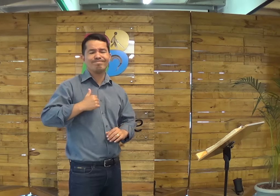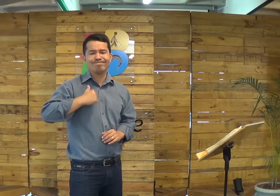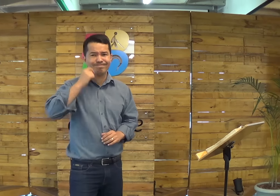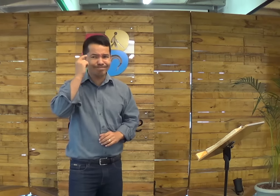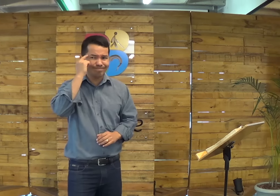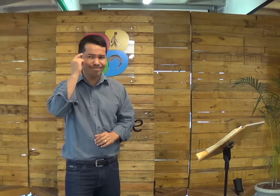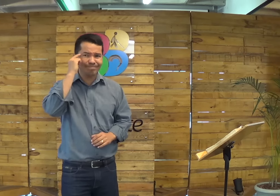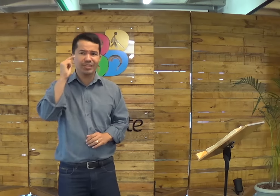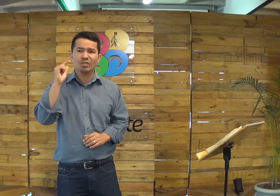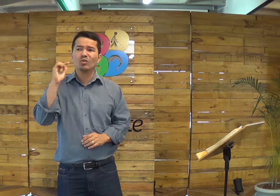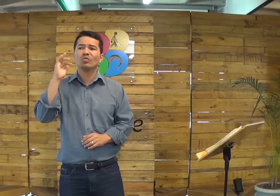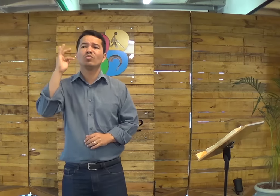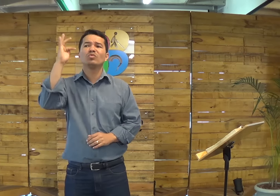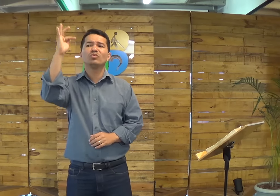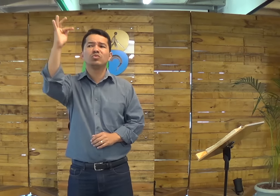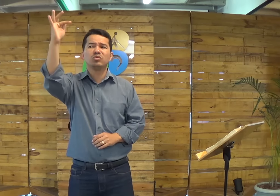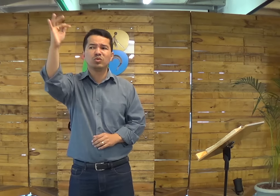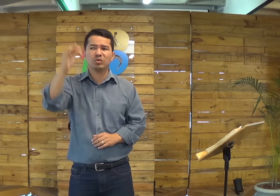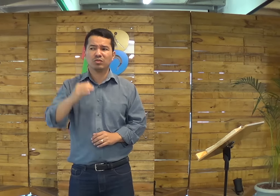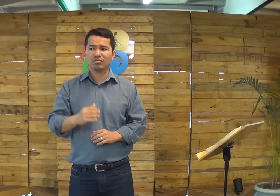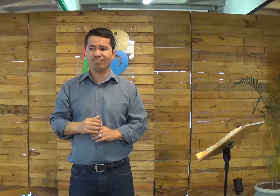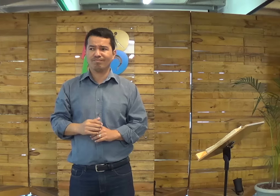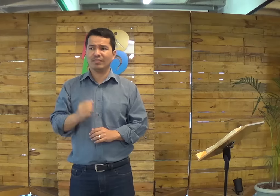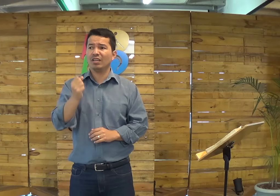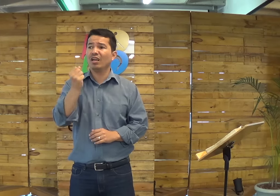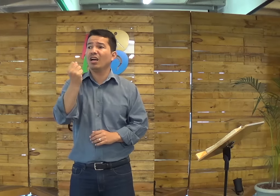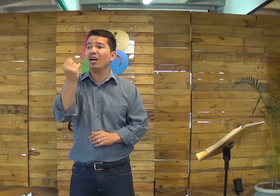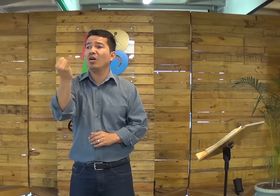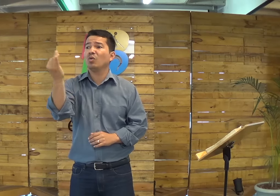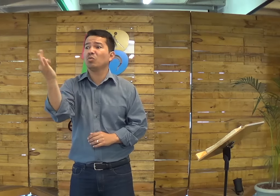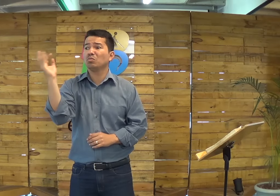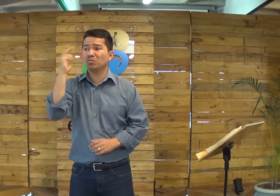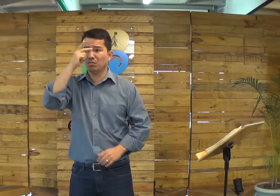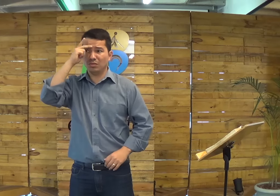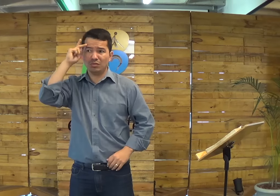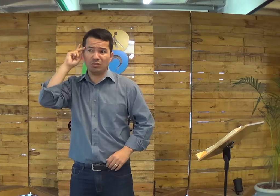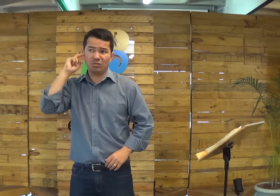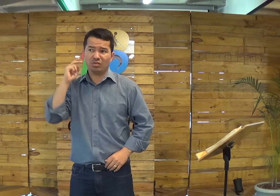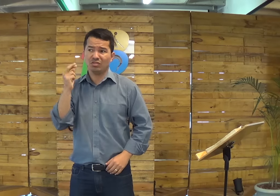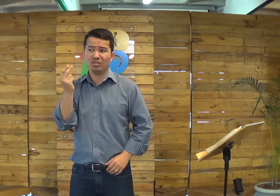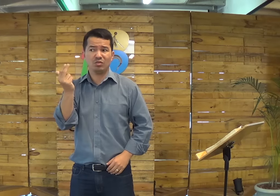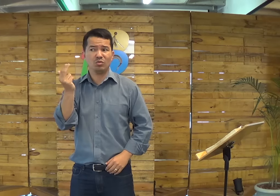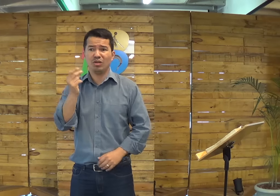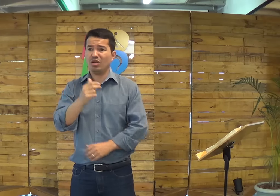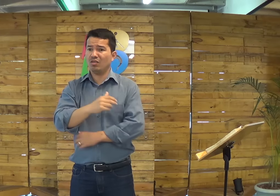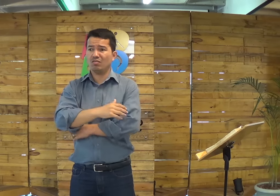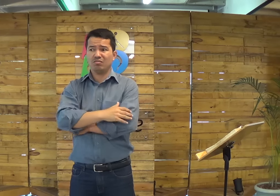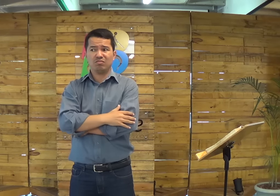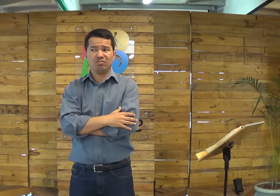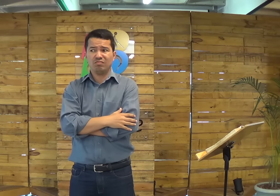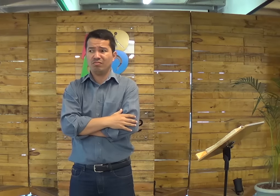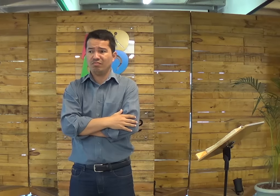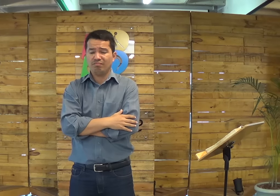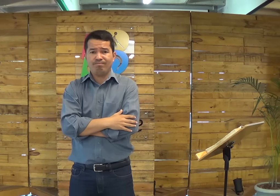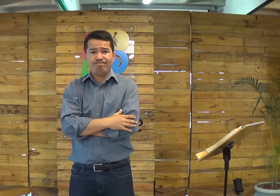ido então eu penso o quê e no futuro né algumas pessoas vai